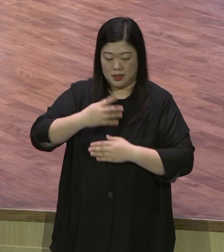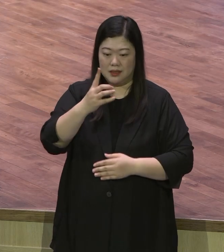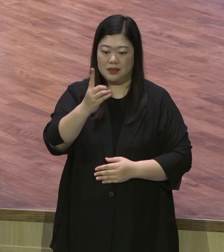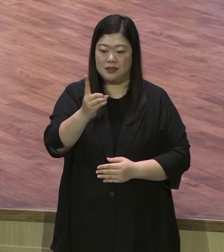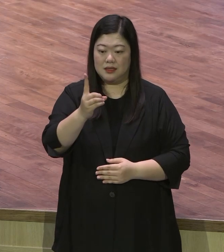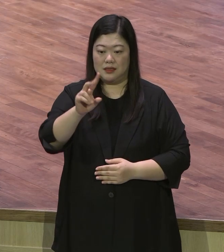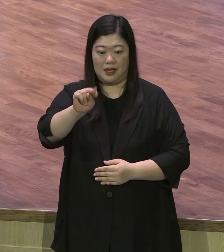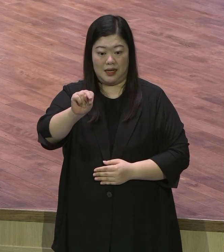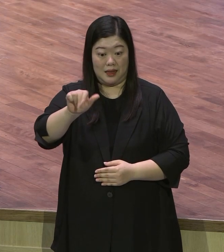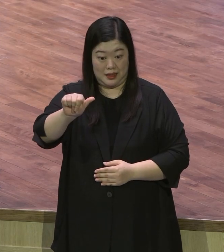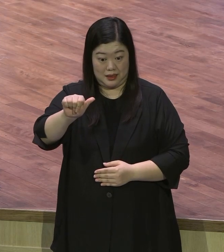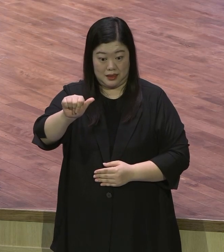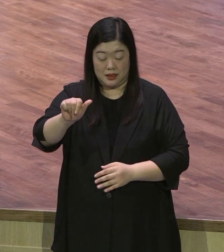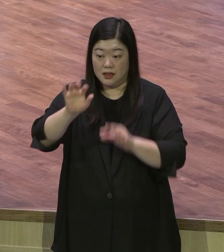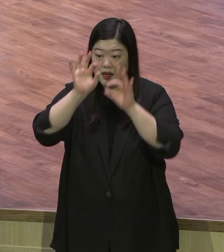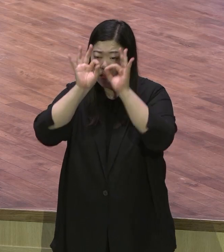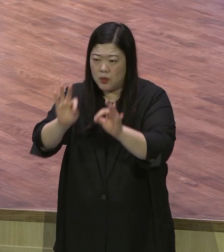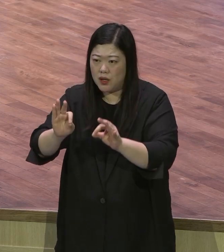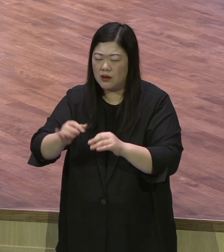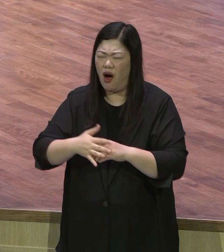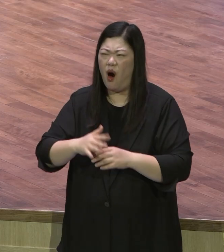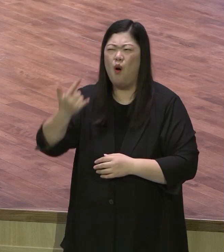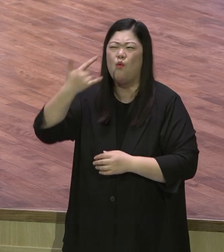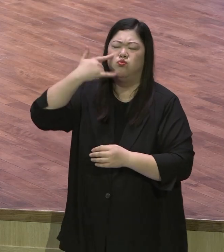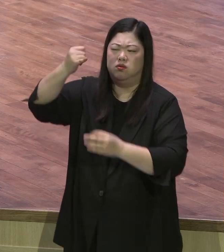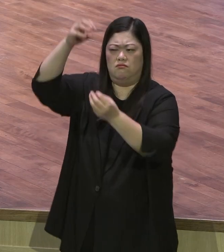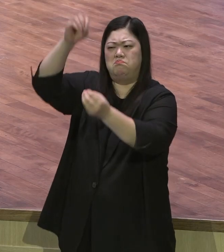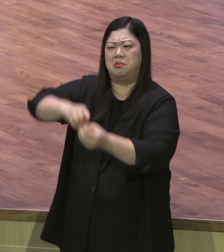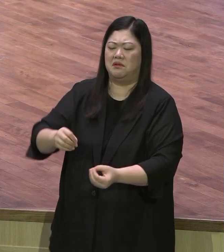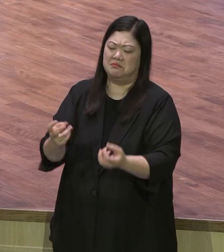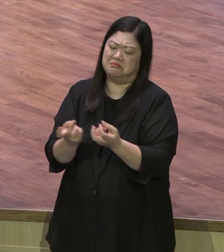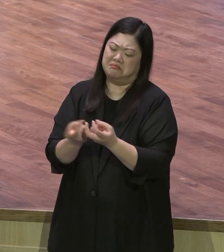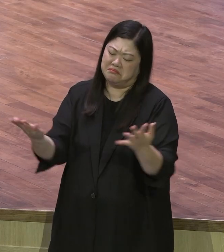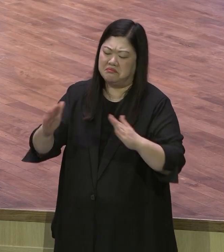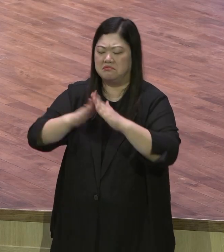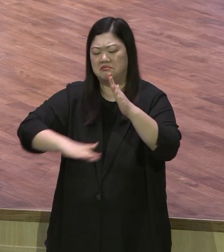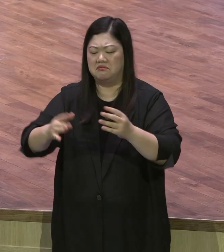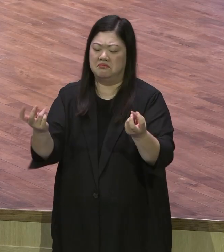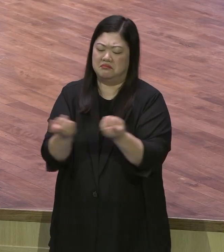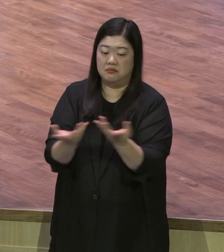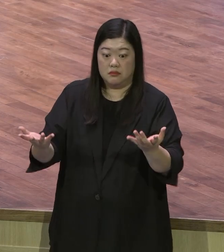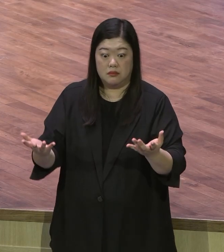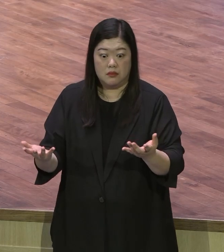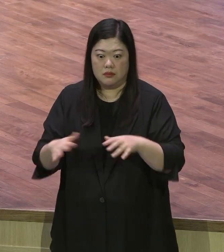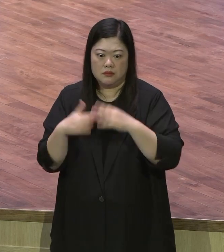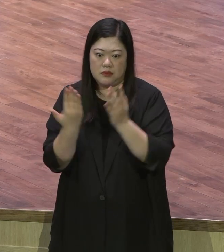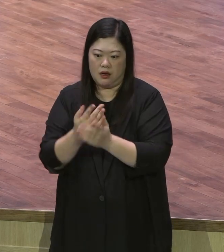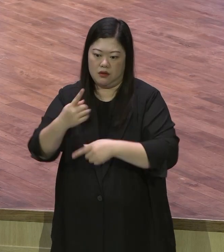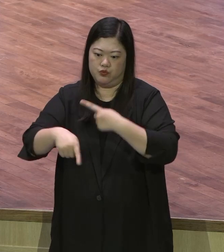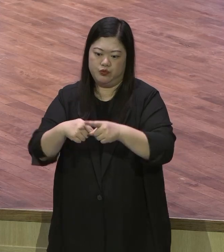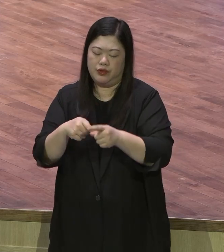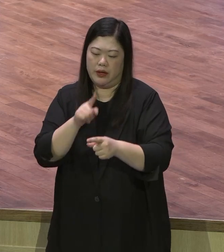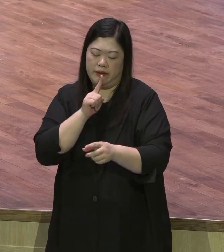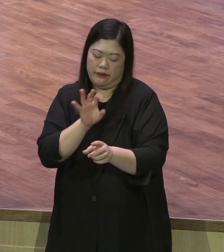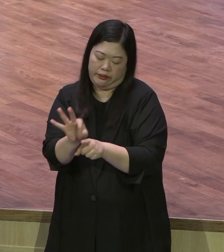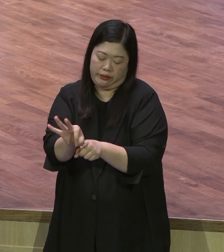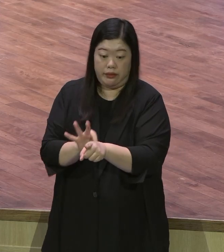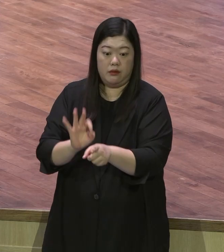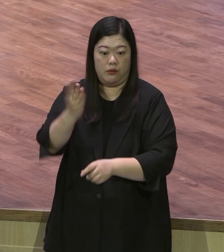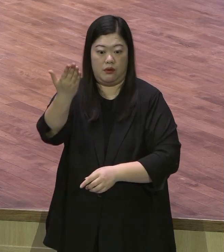성공해서 부유하게 살아. 세상의 통계도 그렇다니까요. 여러분이요, 예수 믿는 순간에 가문의